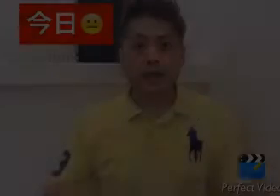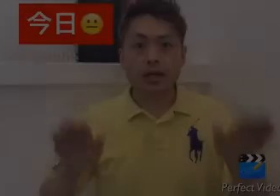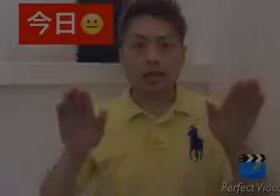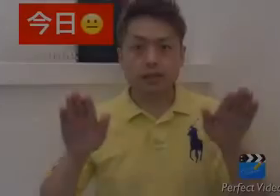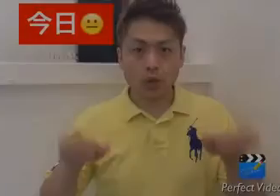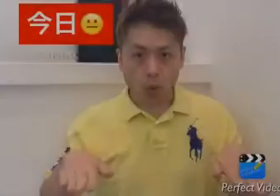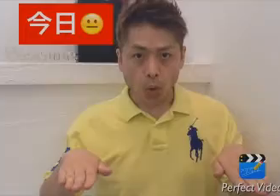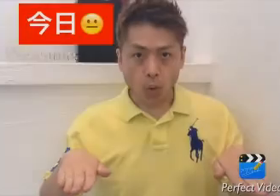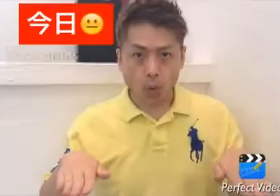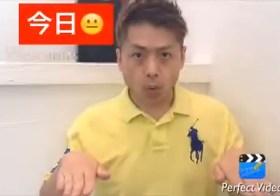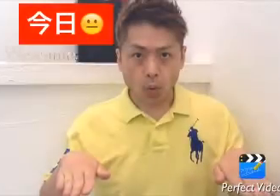日、